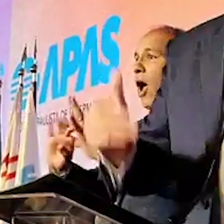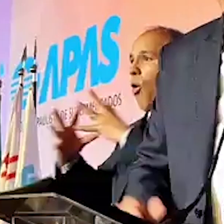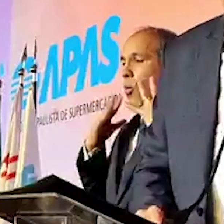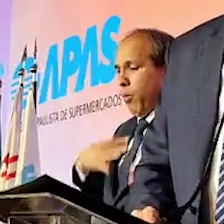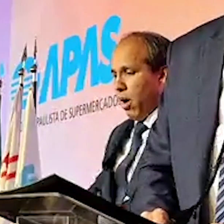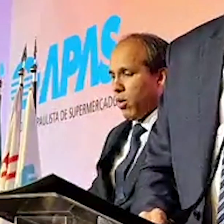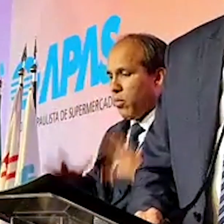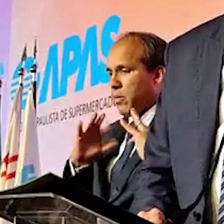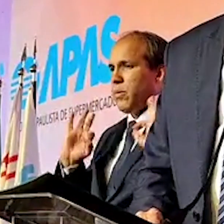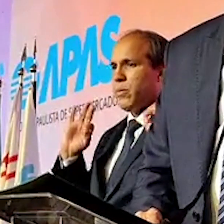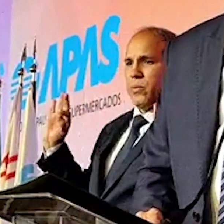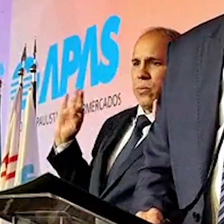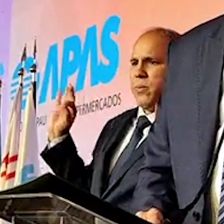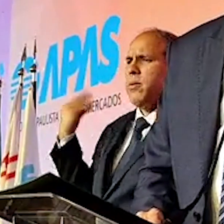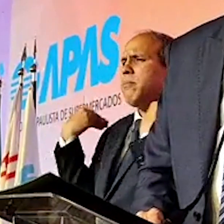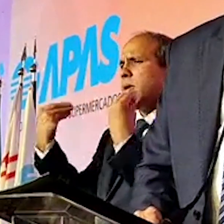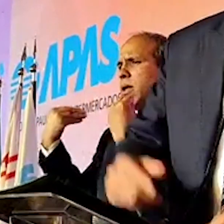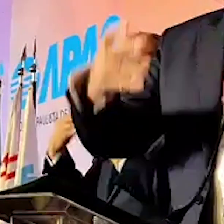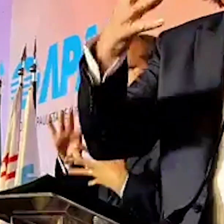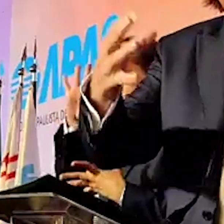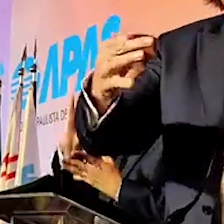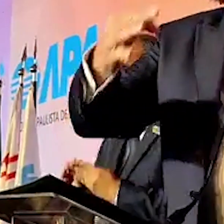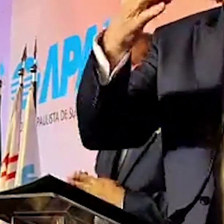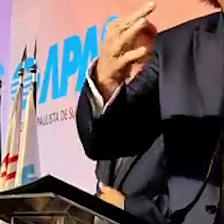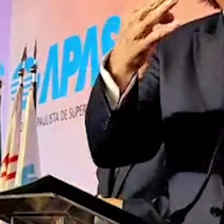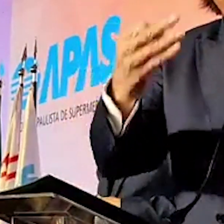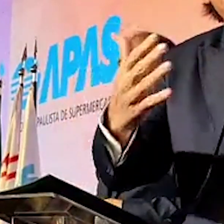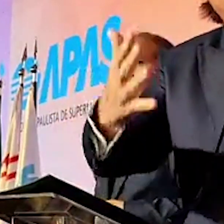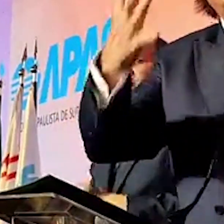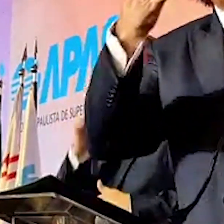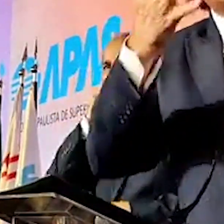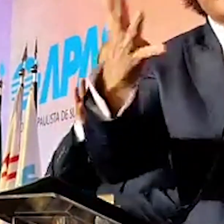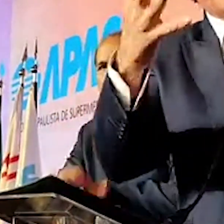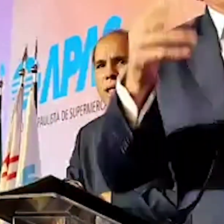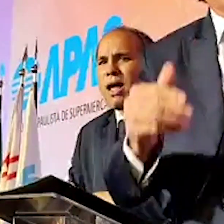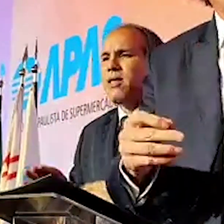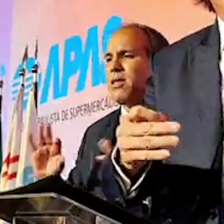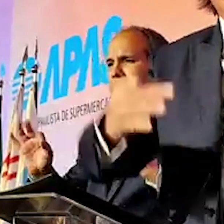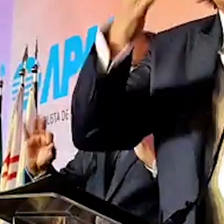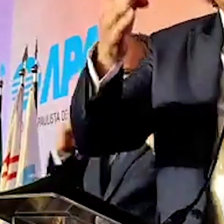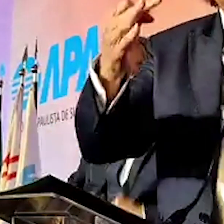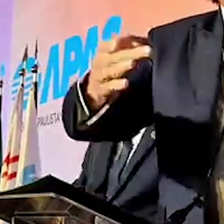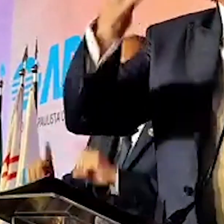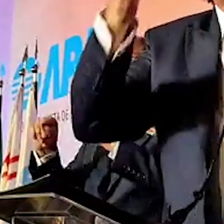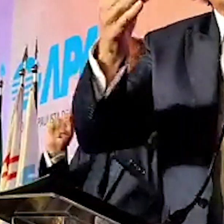para quê? Se arrumando sábado à tarde, para quê?